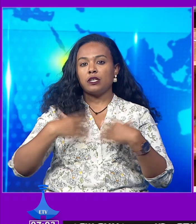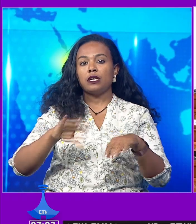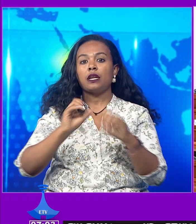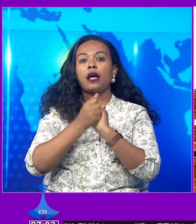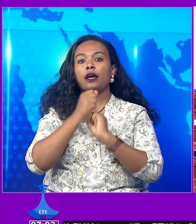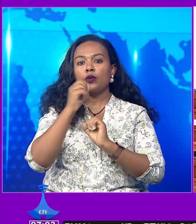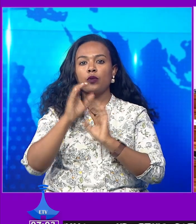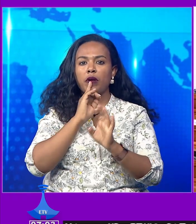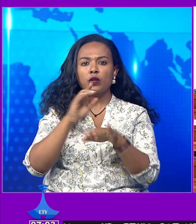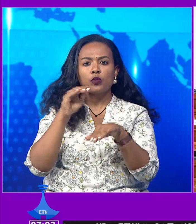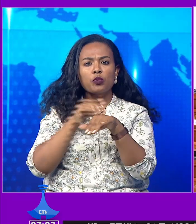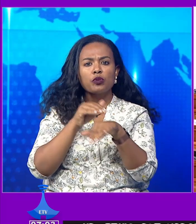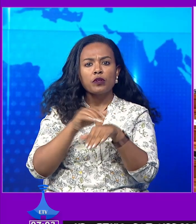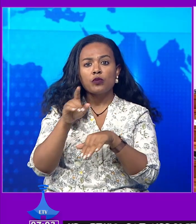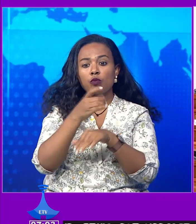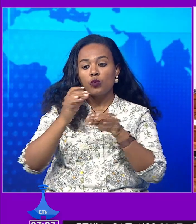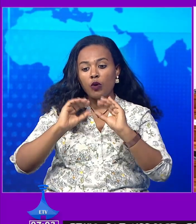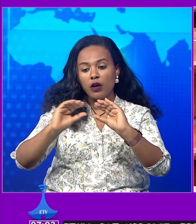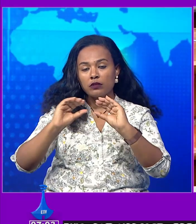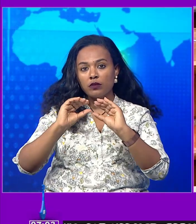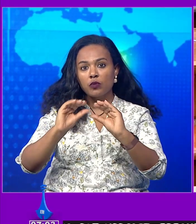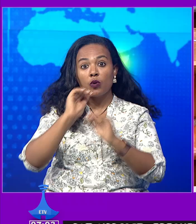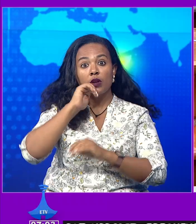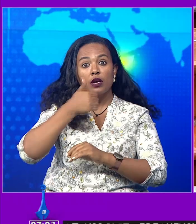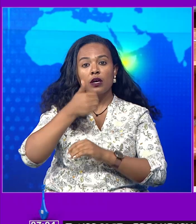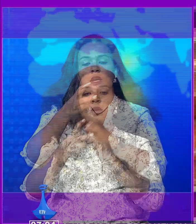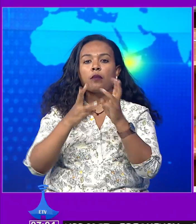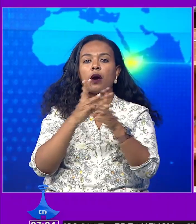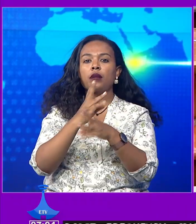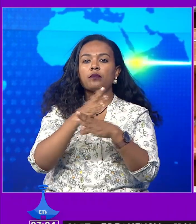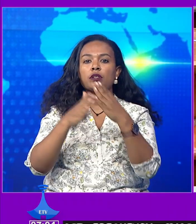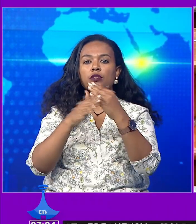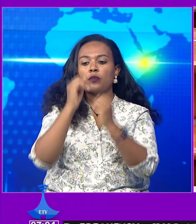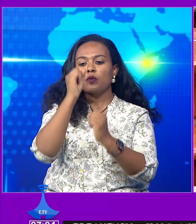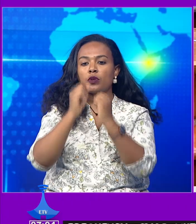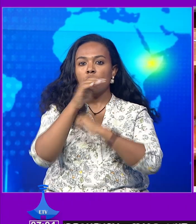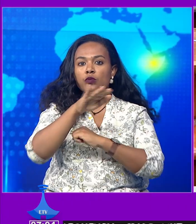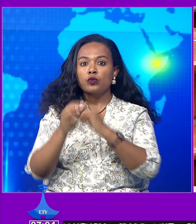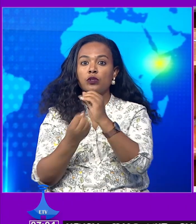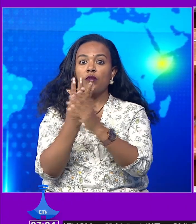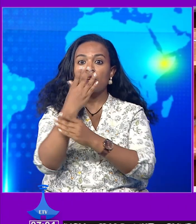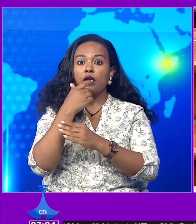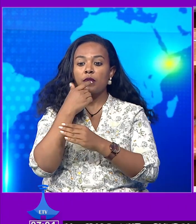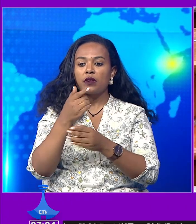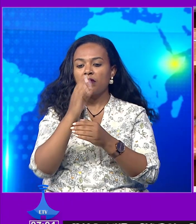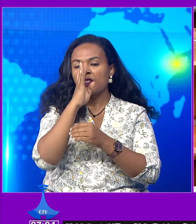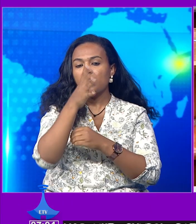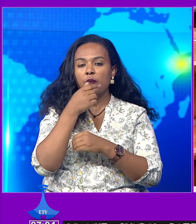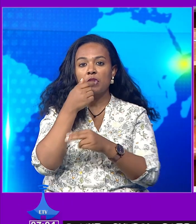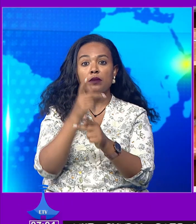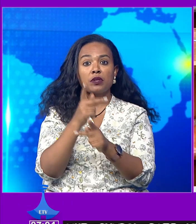ነው። ሞቲቬትድ ሆኖ አስተምሮ ነገ በዓለም ደረጃ የሚወዳደሩ ልጆች ይፈጥርልናል ብለን